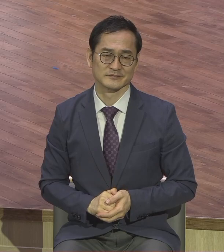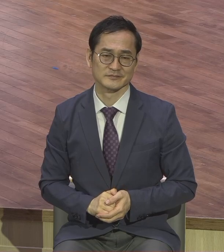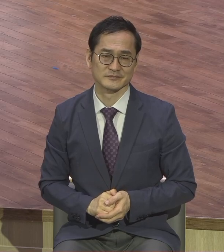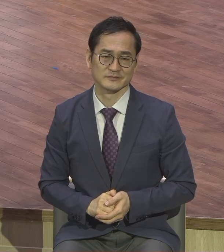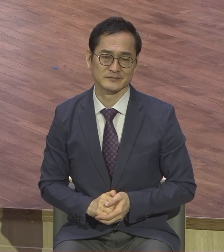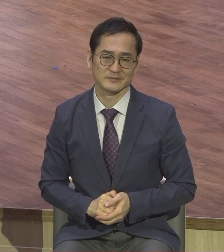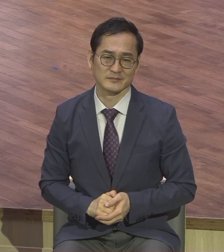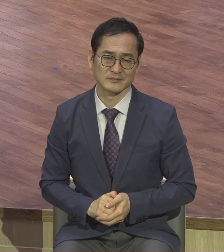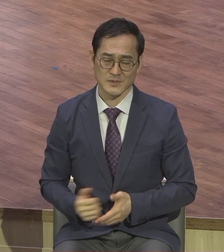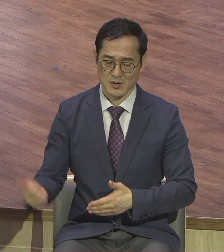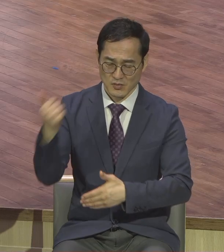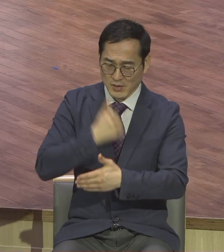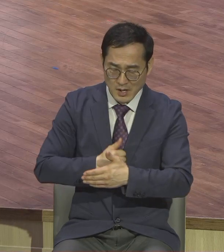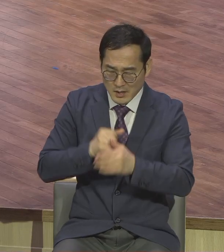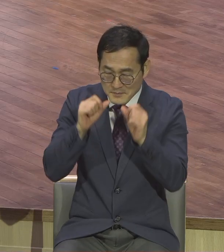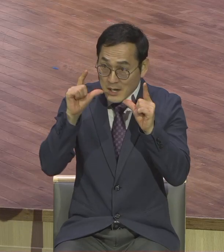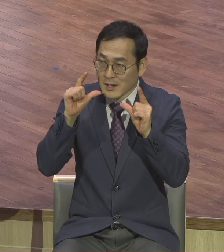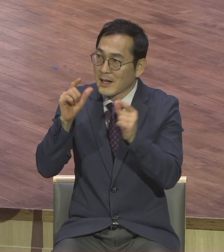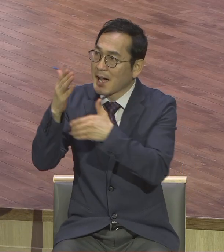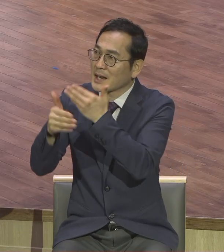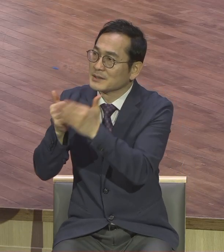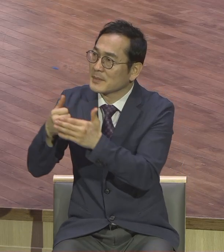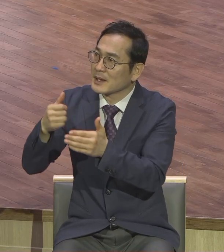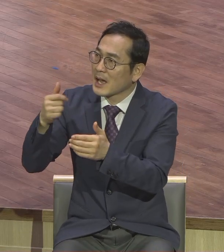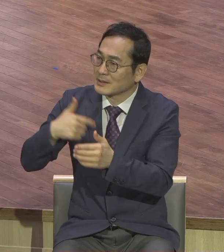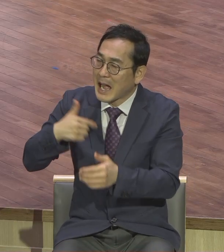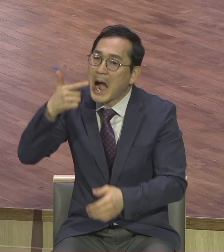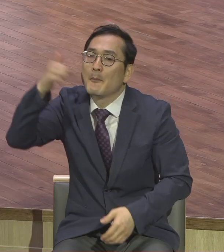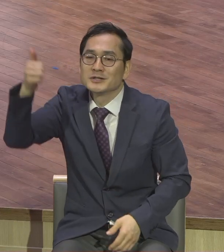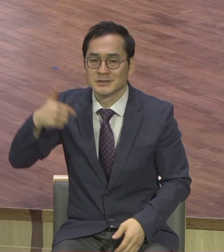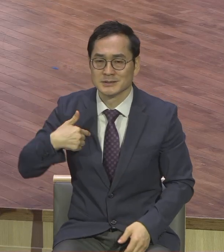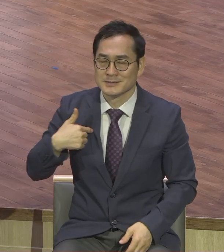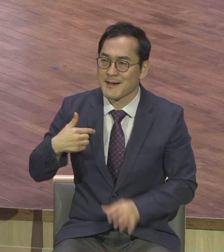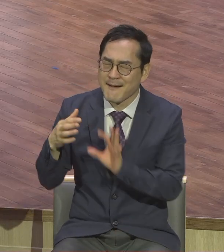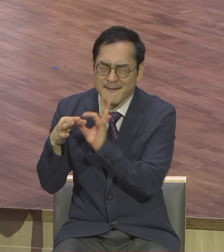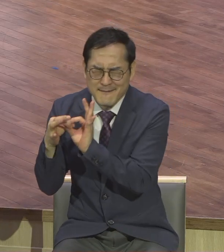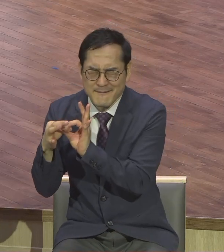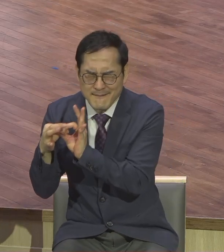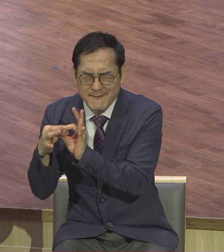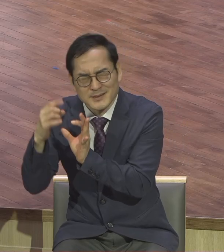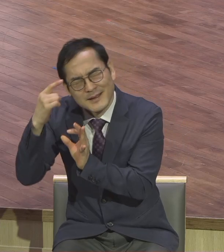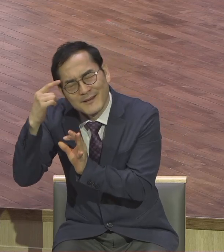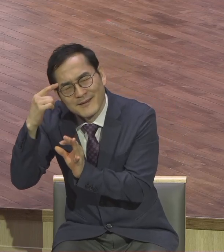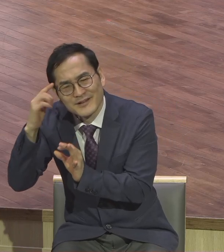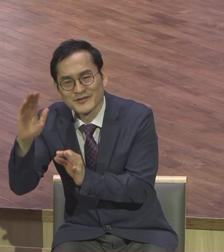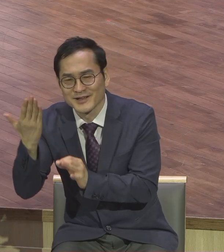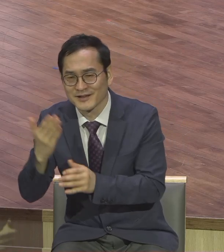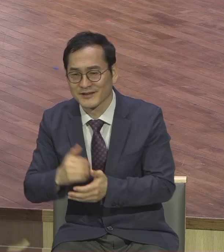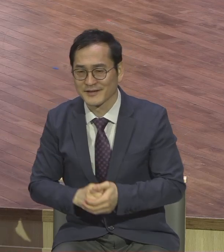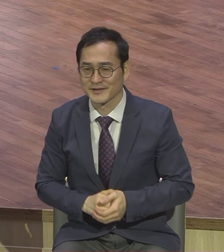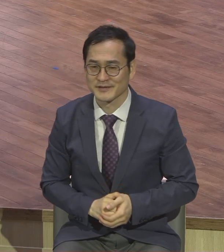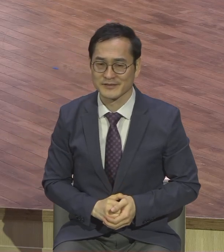친숙한 관계를 만들어 주시는 이 놀라운 은혜를 주셨다.